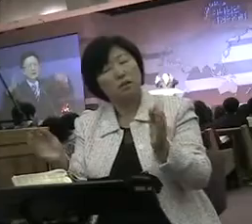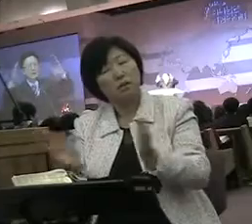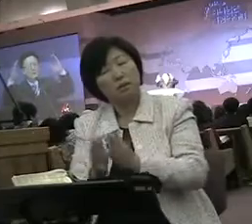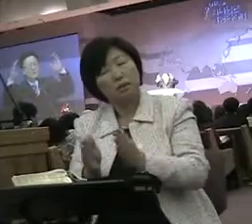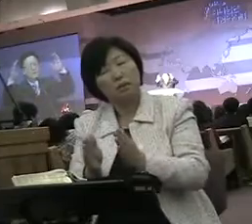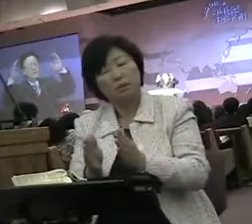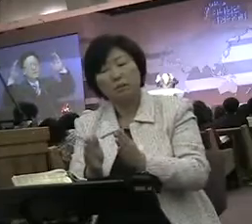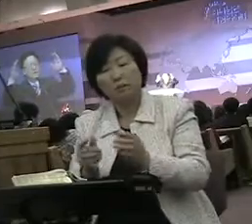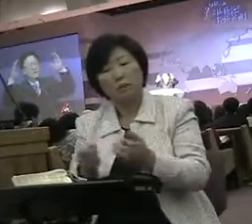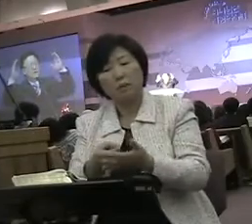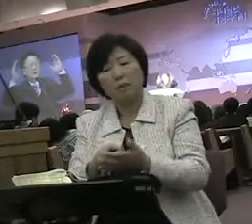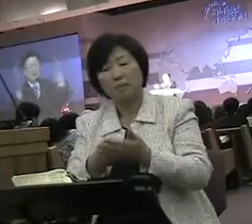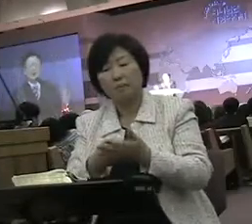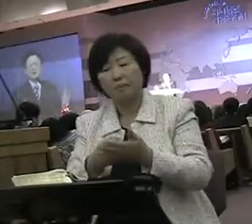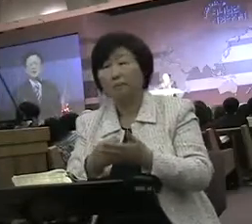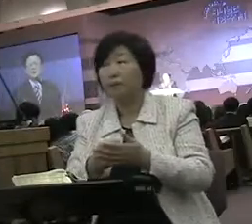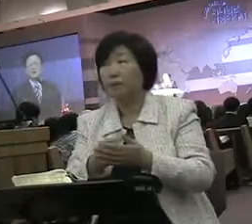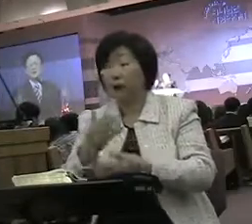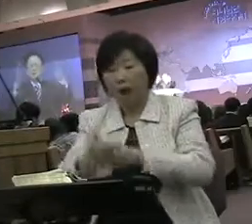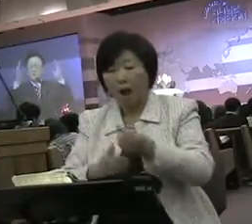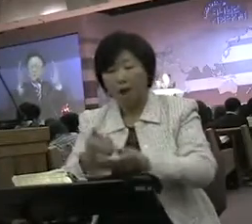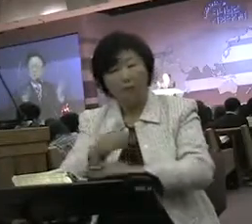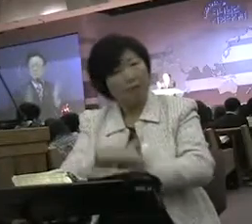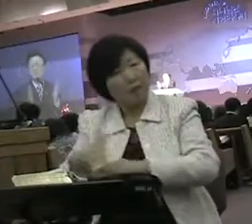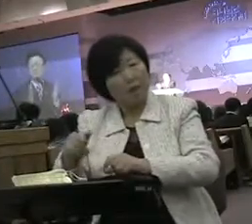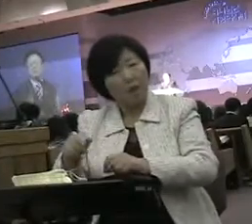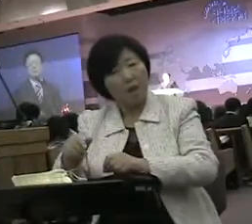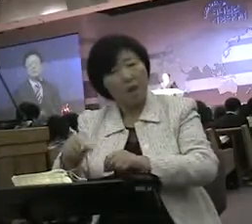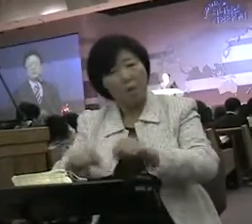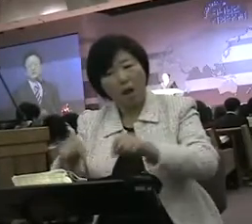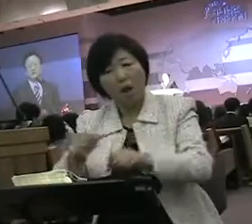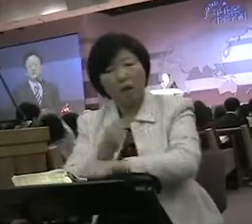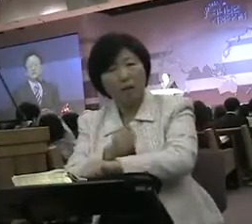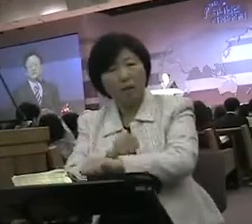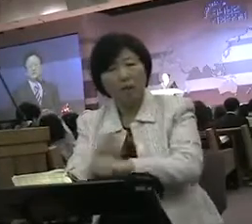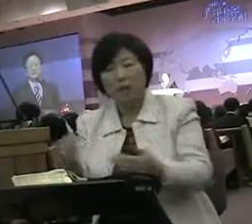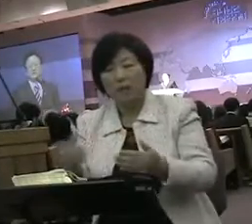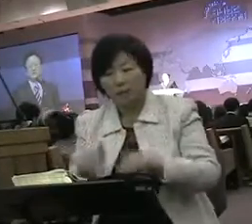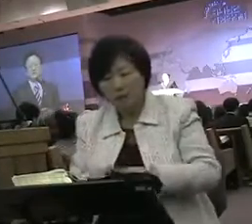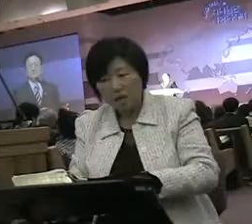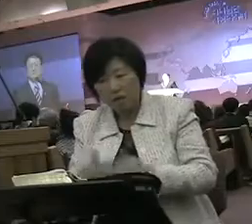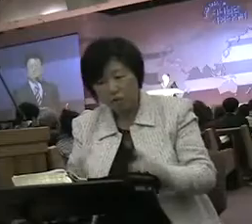그러나 하나님은요, 계획을 가지고 일꾼들을 준비해 오셨다.